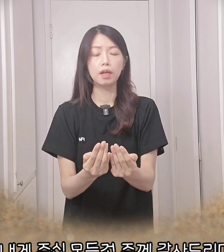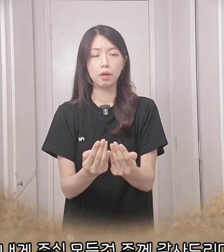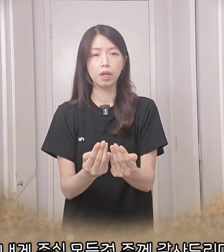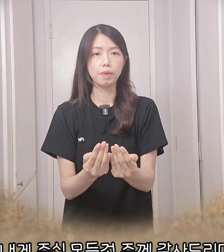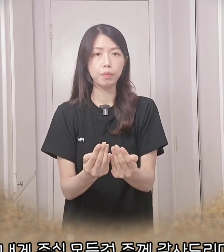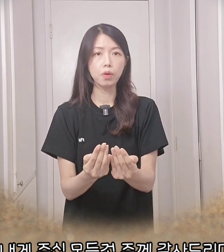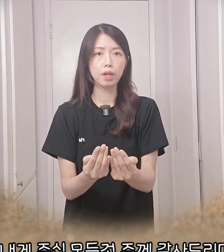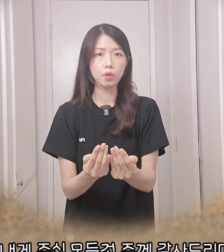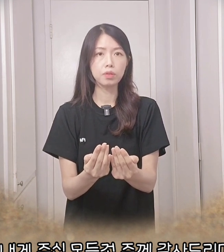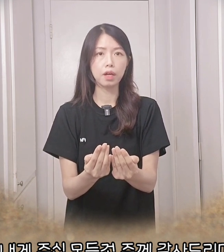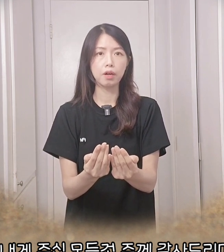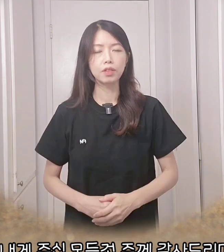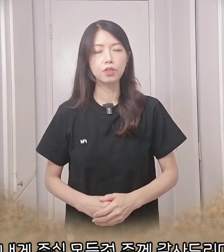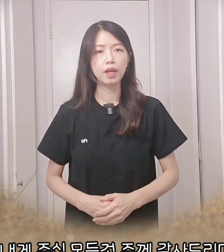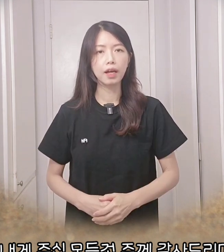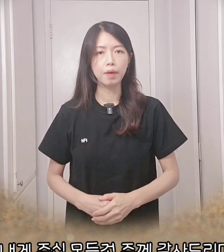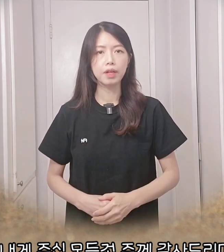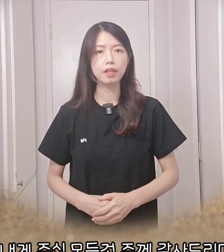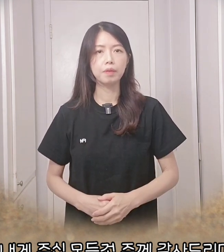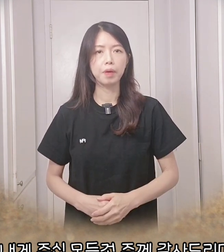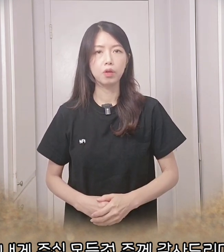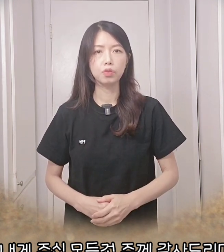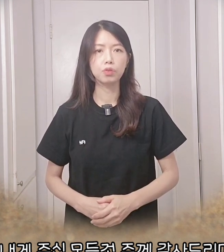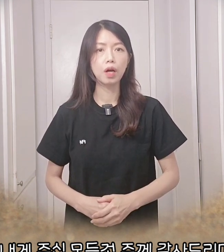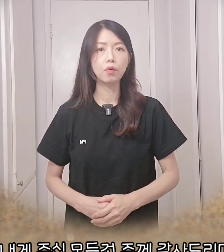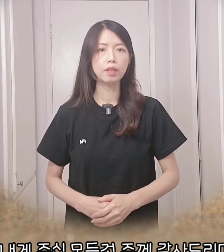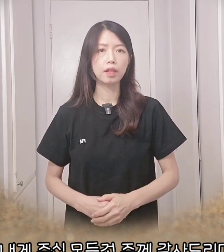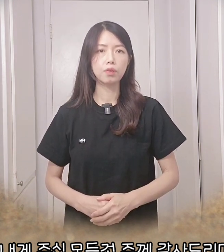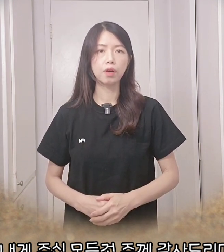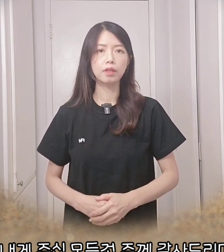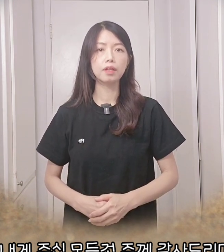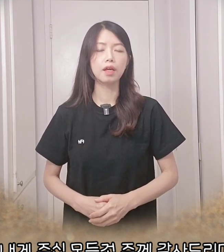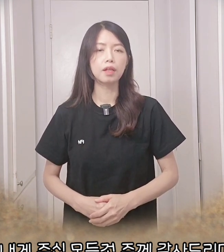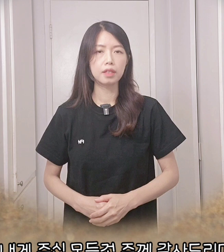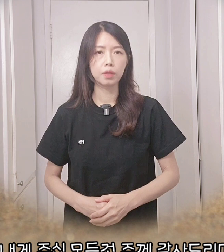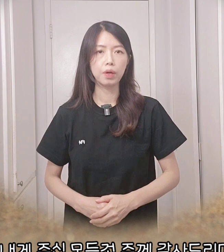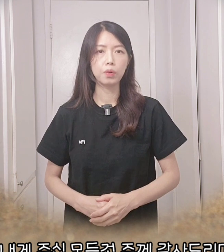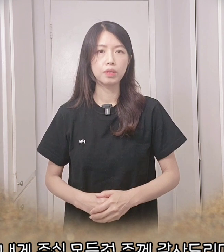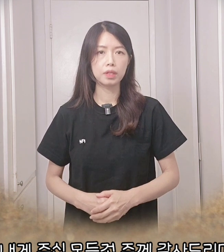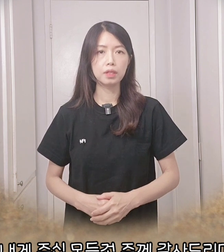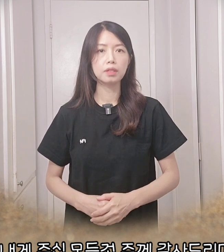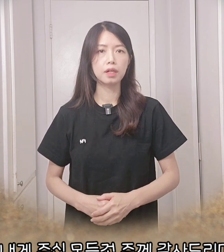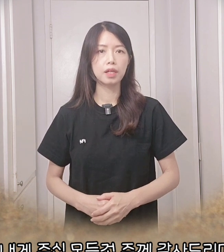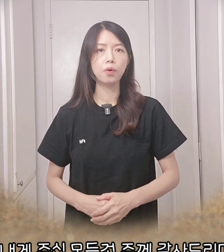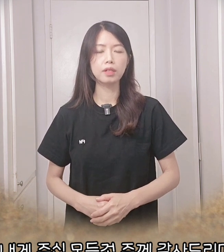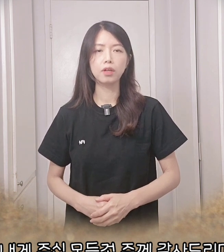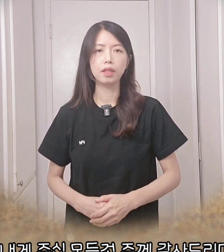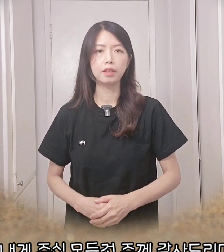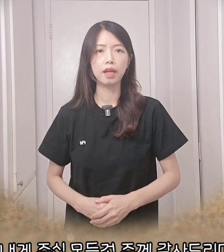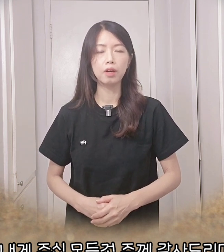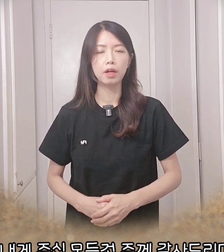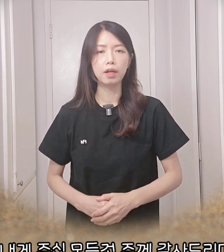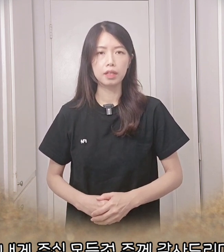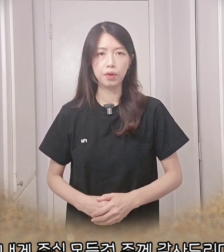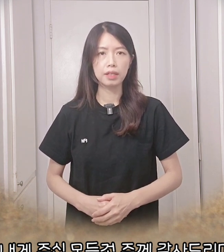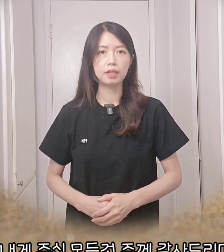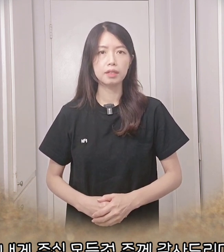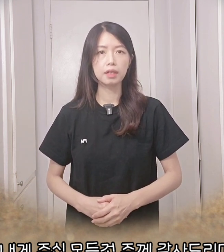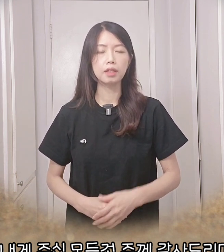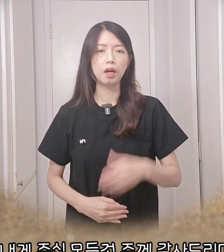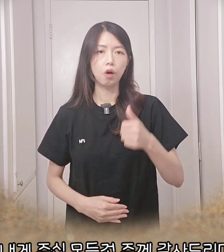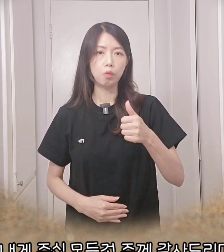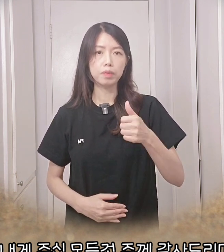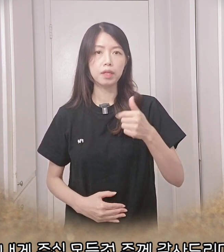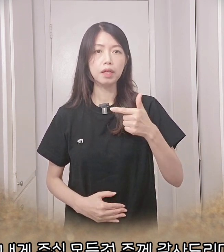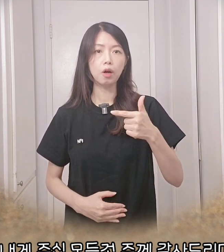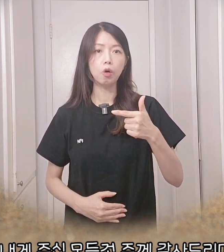때문에 이렇게만 표현을 해줬어요. 주께 감사드리며, 주라고 하는 뜻의 수어는 지화로 지읒을 이용하셔야 되는데요. 지와